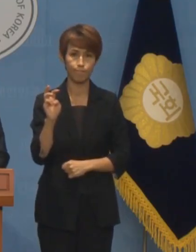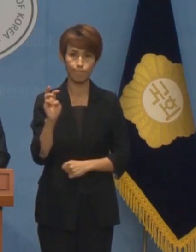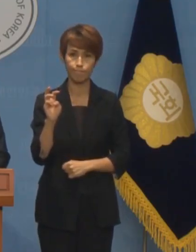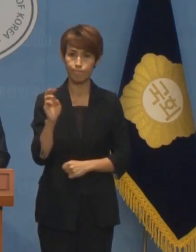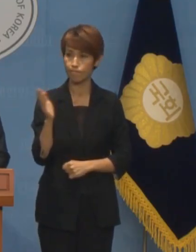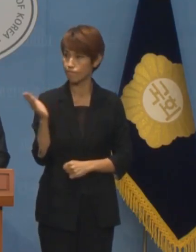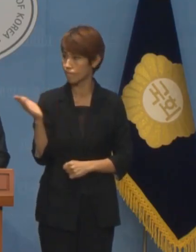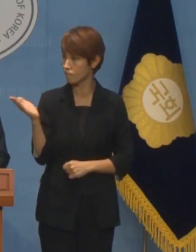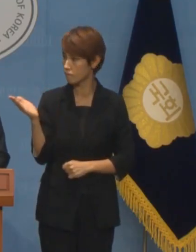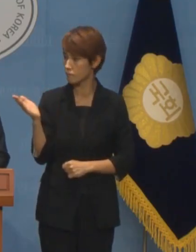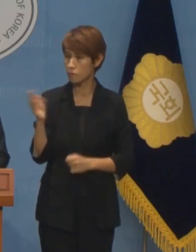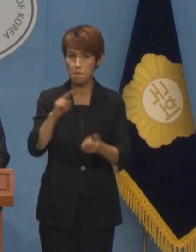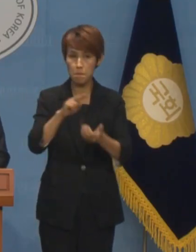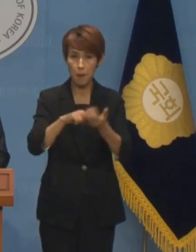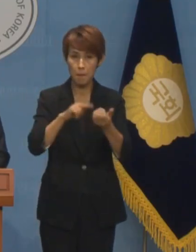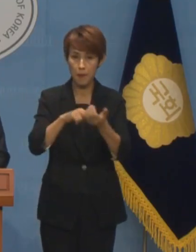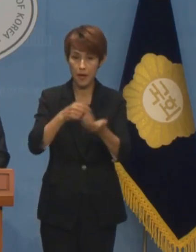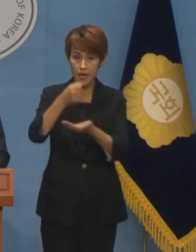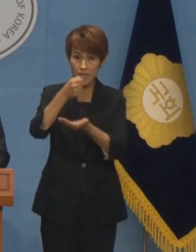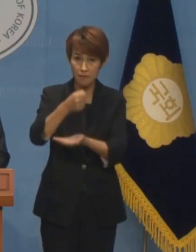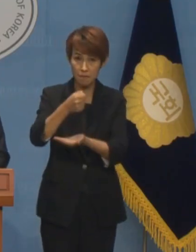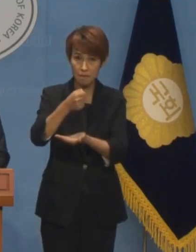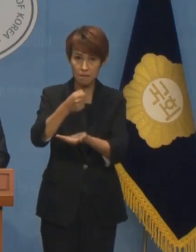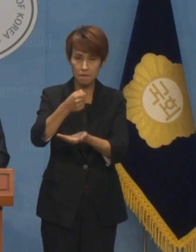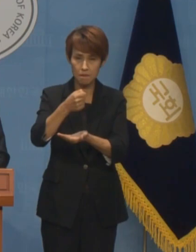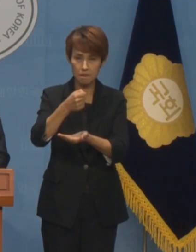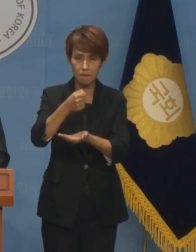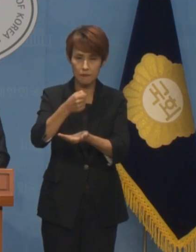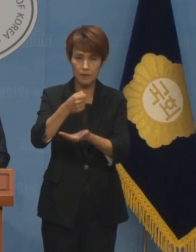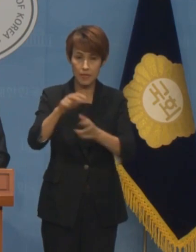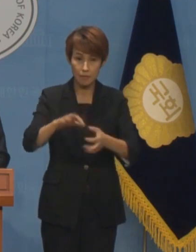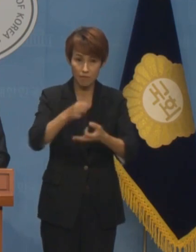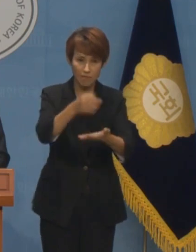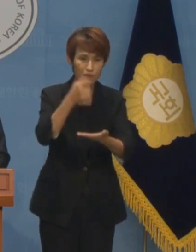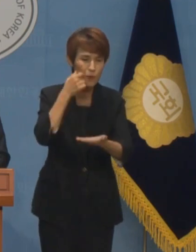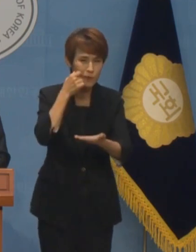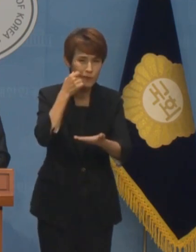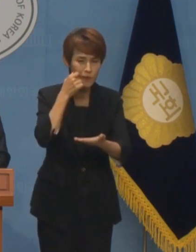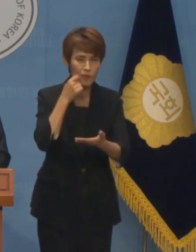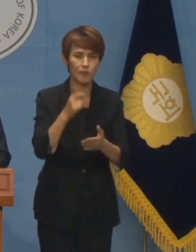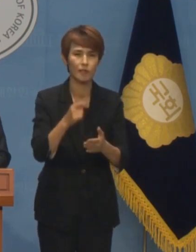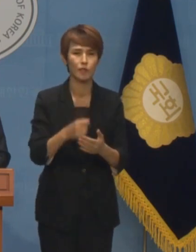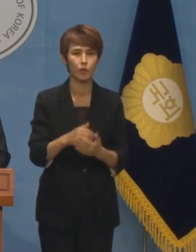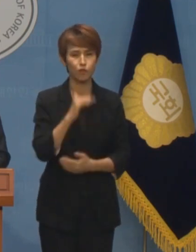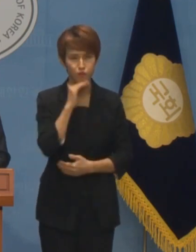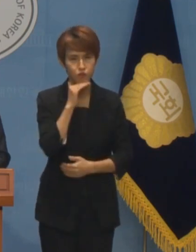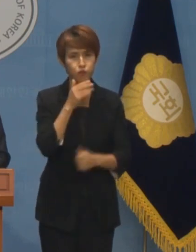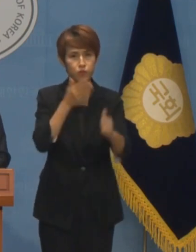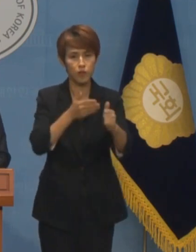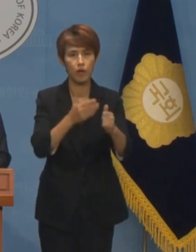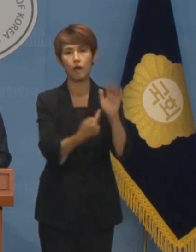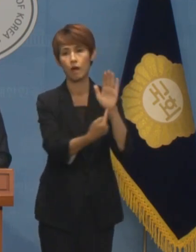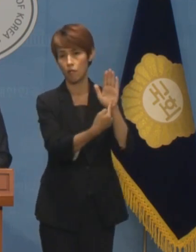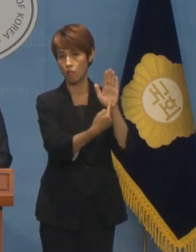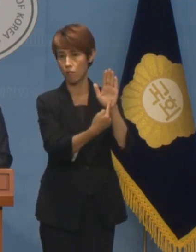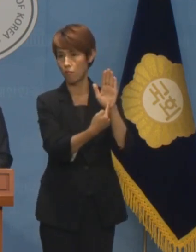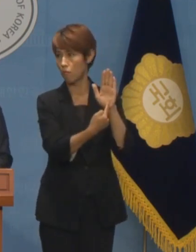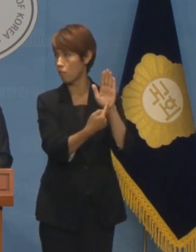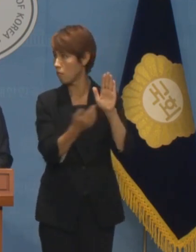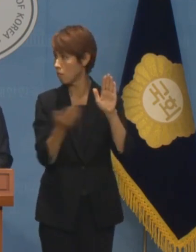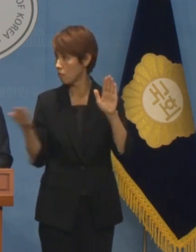30분에 판매 대금이 지연된다는 공지를 올렸습니다. 판매 대금이 지연된다는